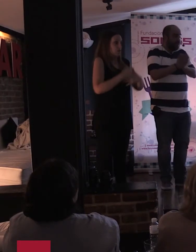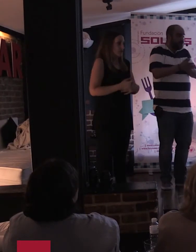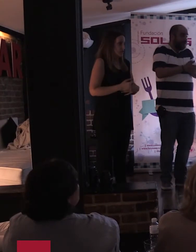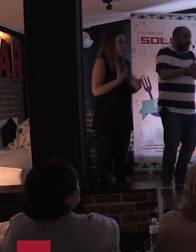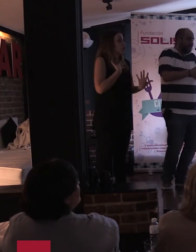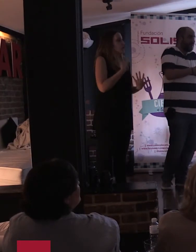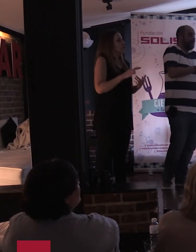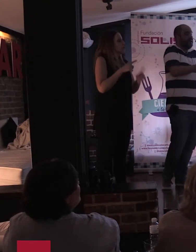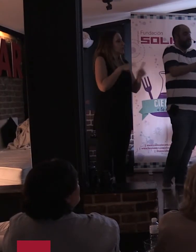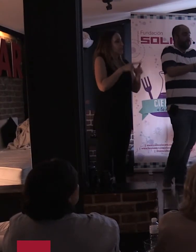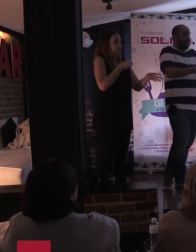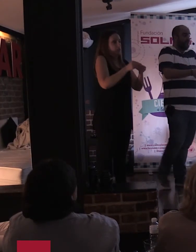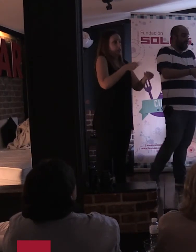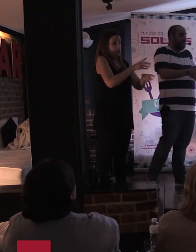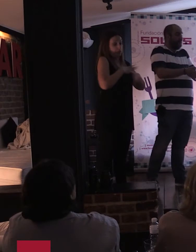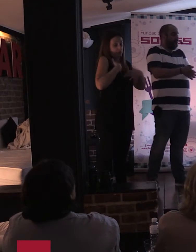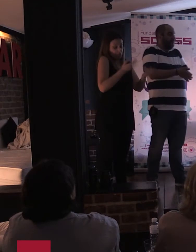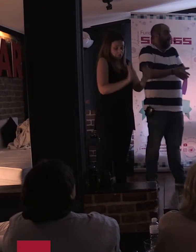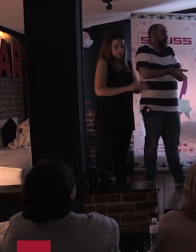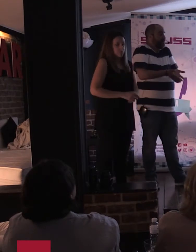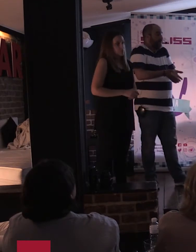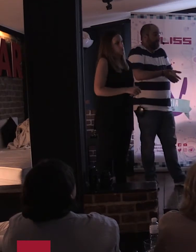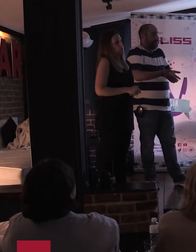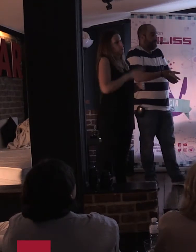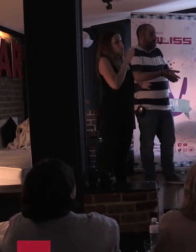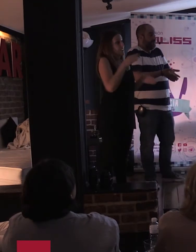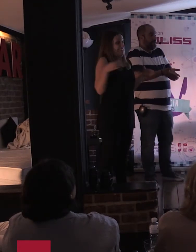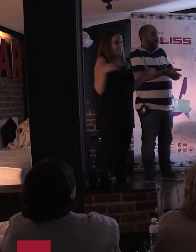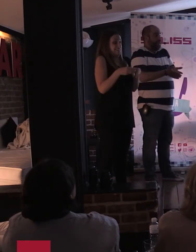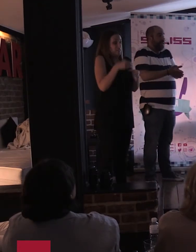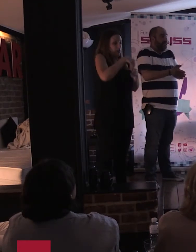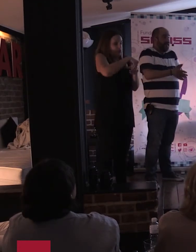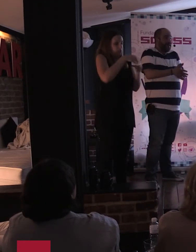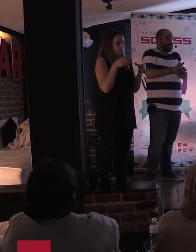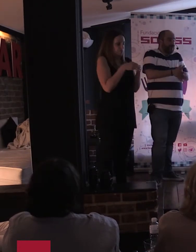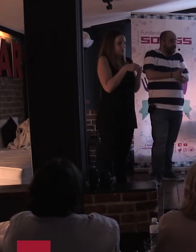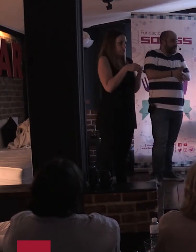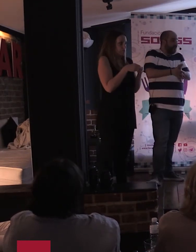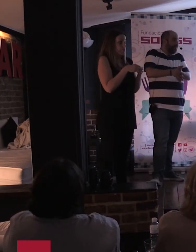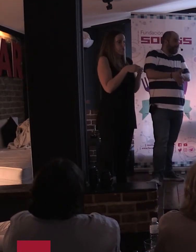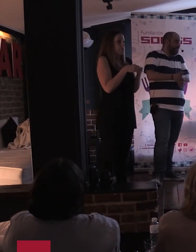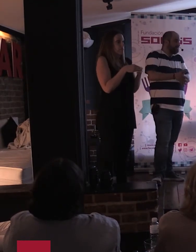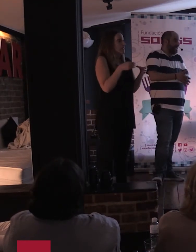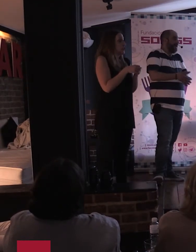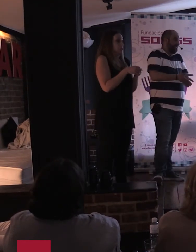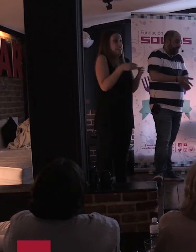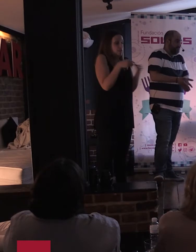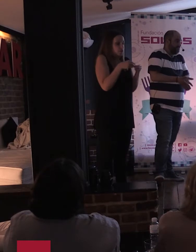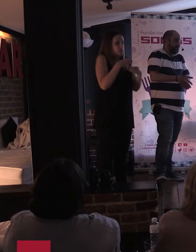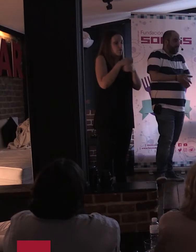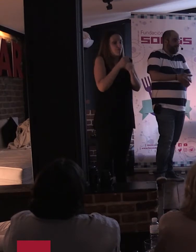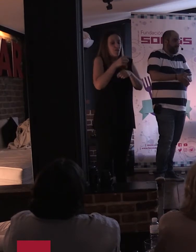es que puedes utilizar el material que quieras dentro de un orden, porque viene encapsulado. Y encapsulados biocompatibles